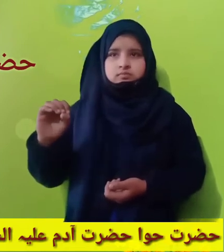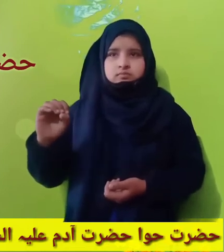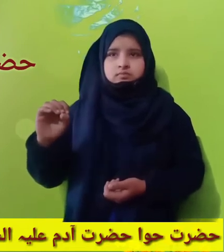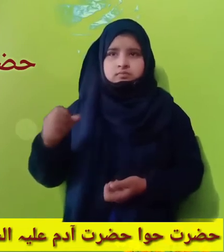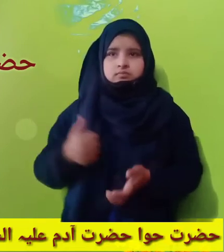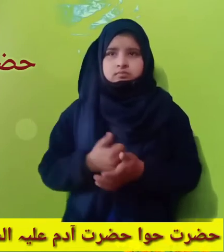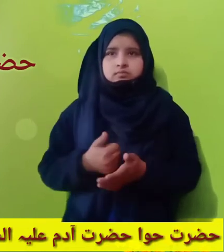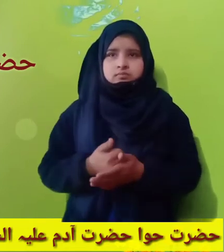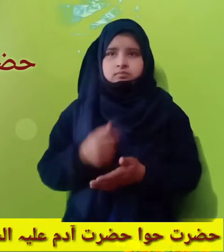बीवी